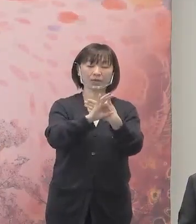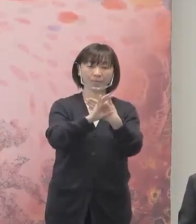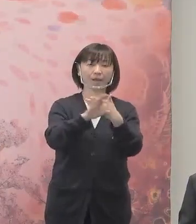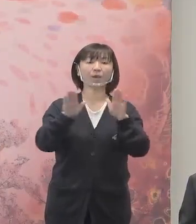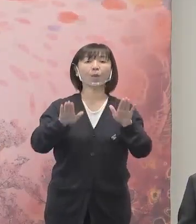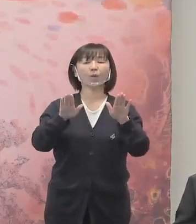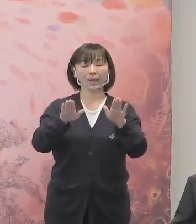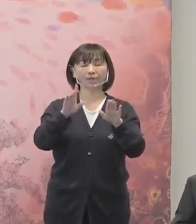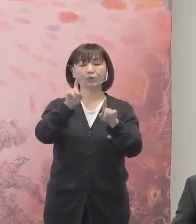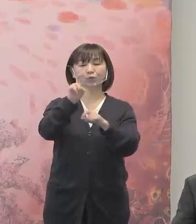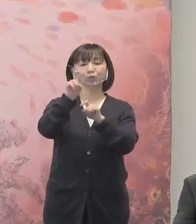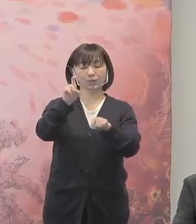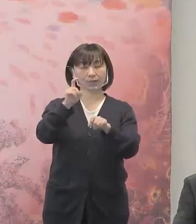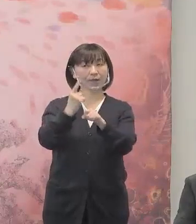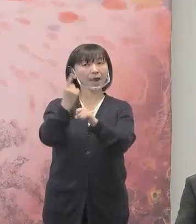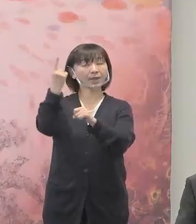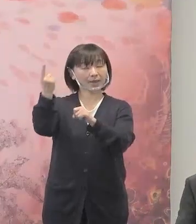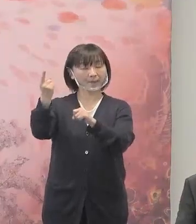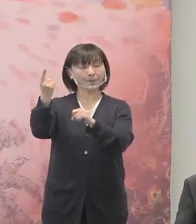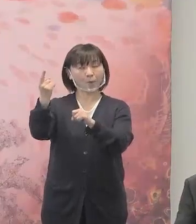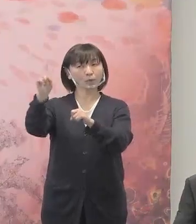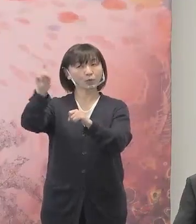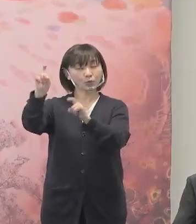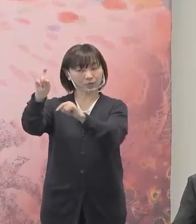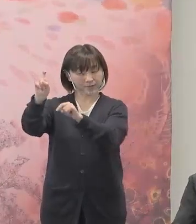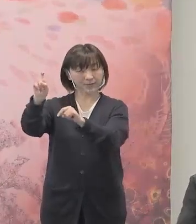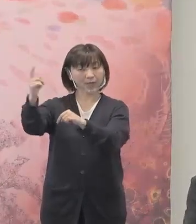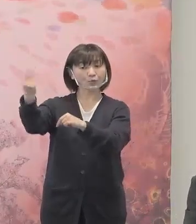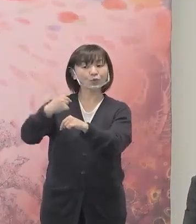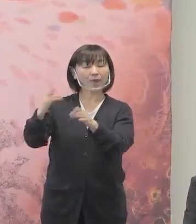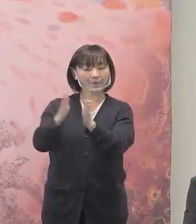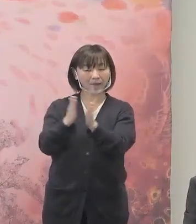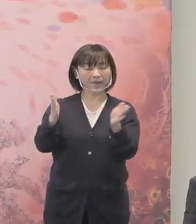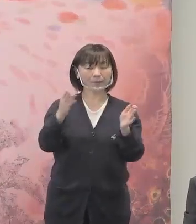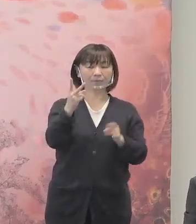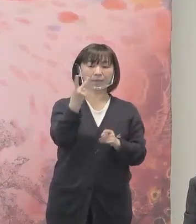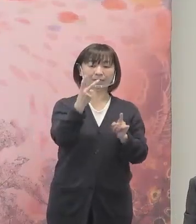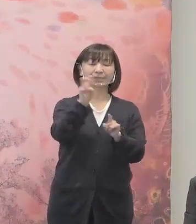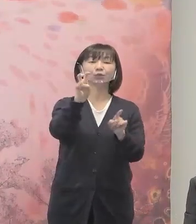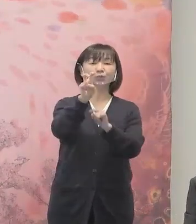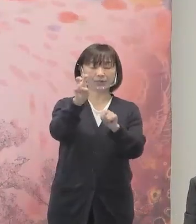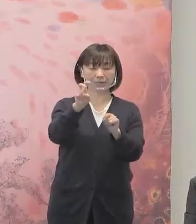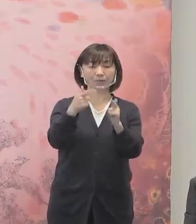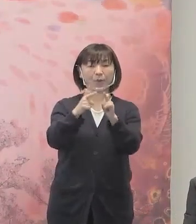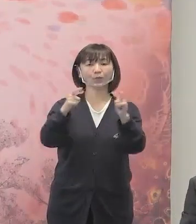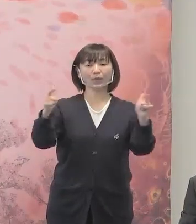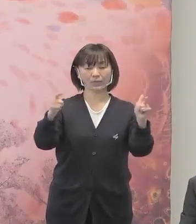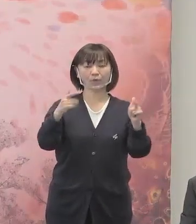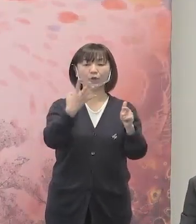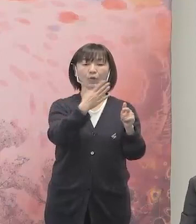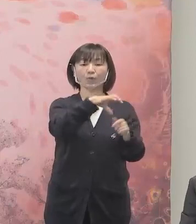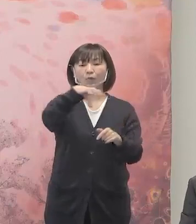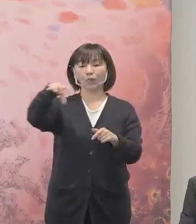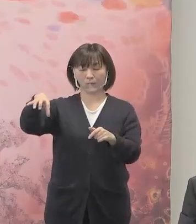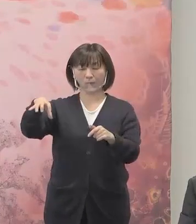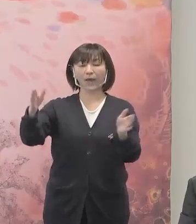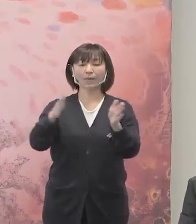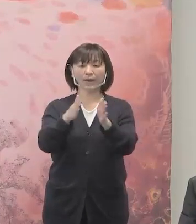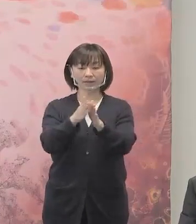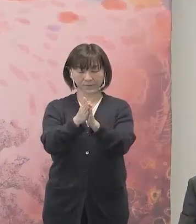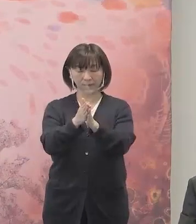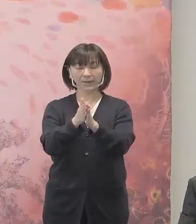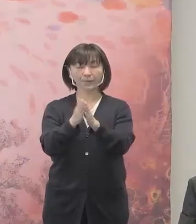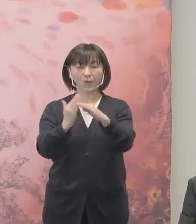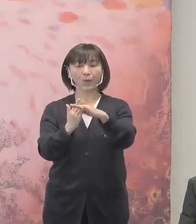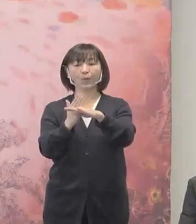今回10人、来年も10人来れば20人というのが増えていきますけど、そのように、実際に4校合わせてもそれを超えるぐらいの勢